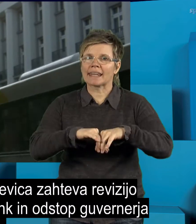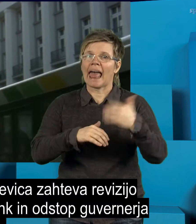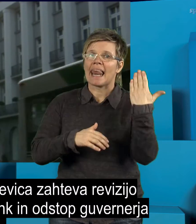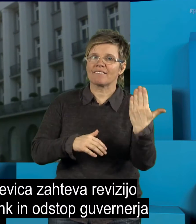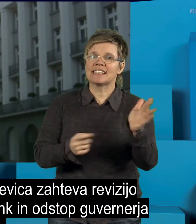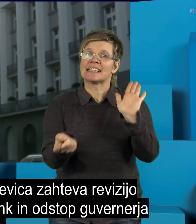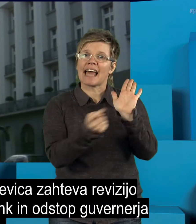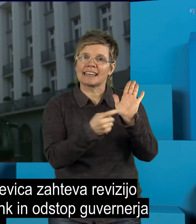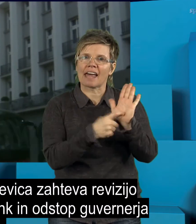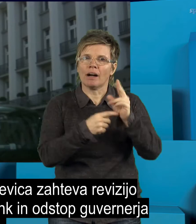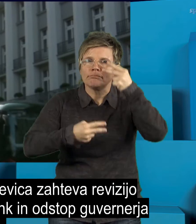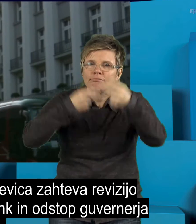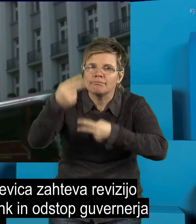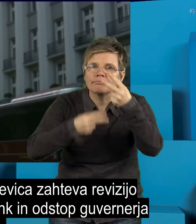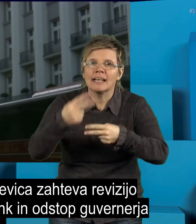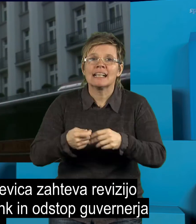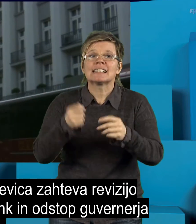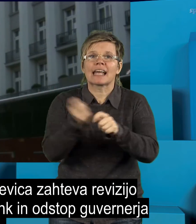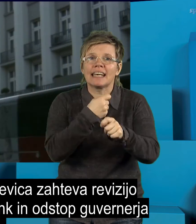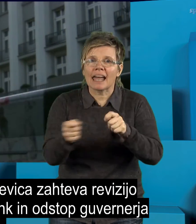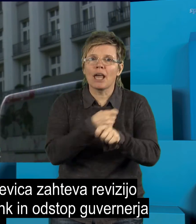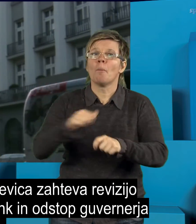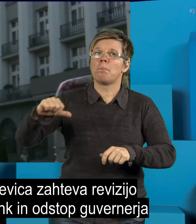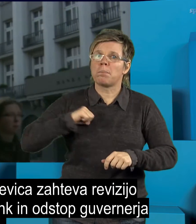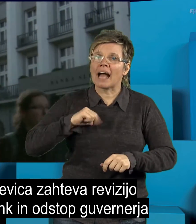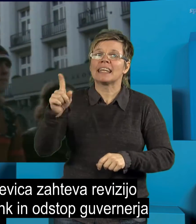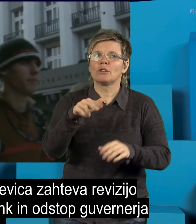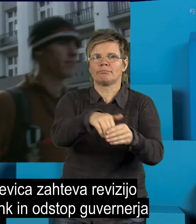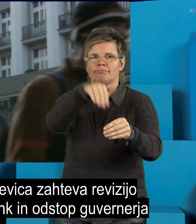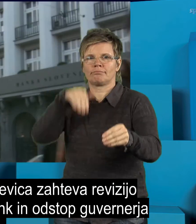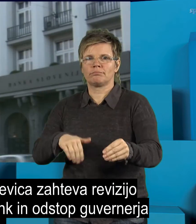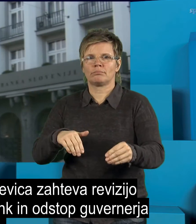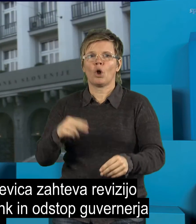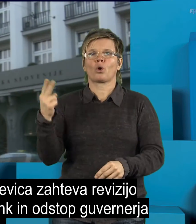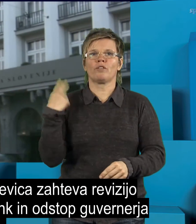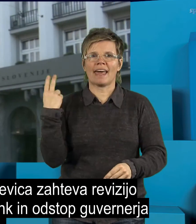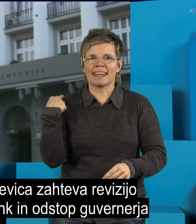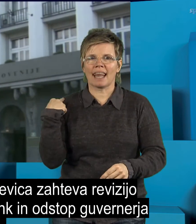Združena levica zahteva revizijo saniranja bank in odstop guvernerja Banke Slovenije Boštjana Jazbeca.